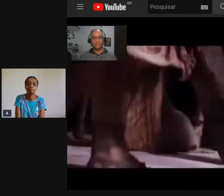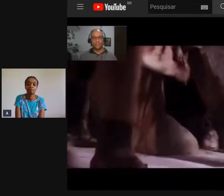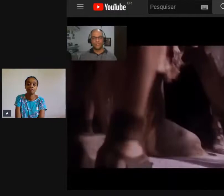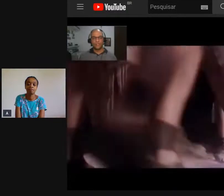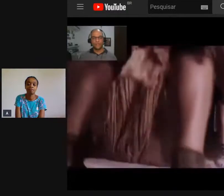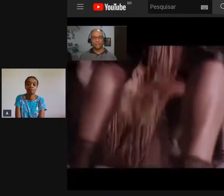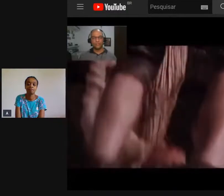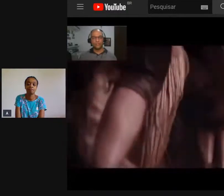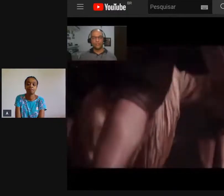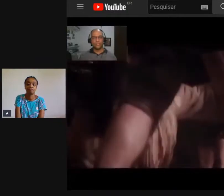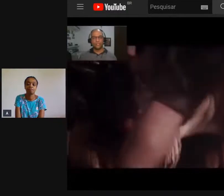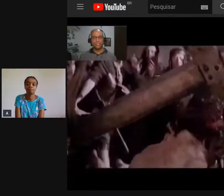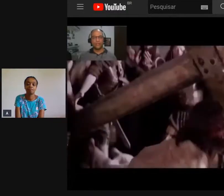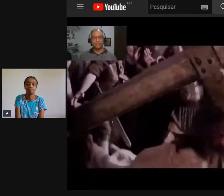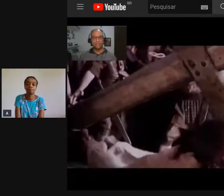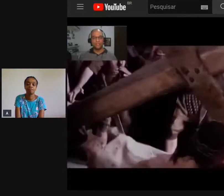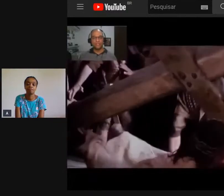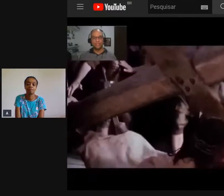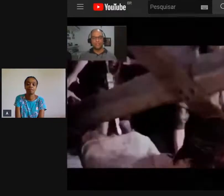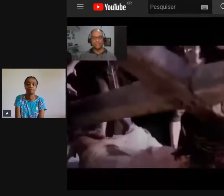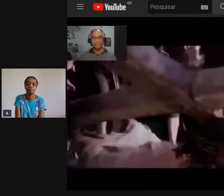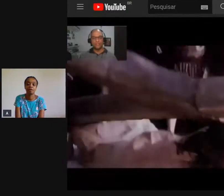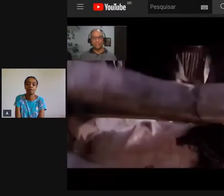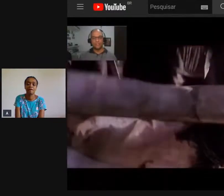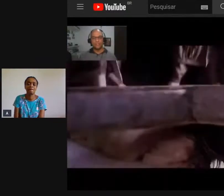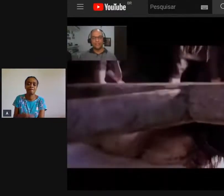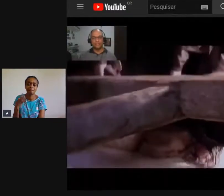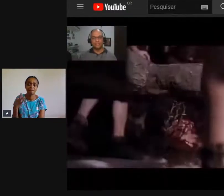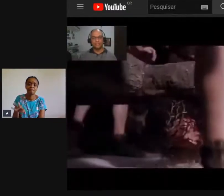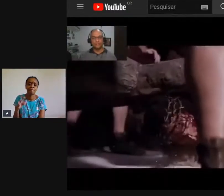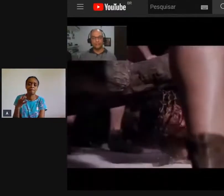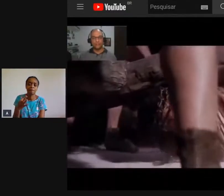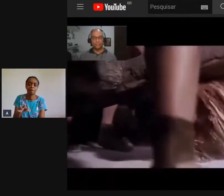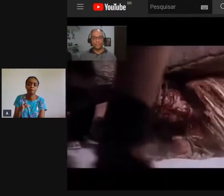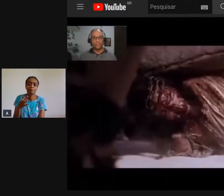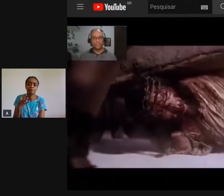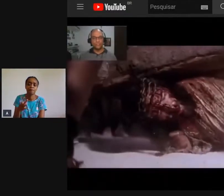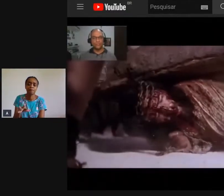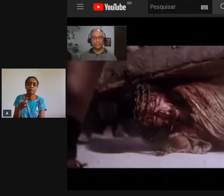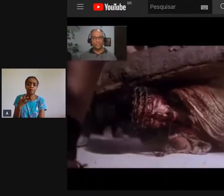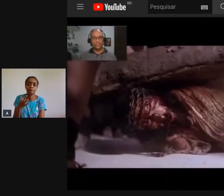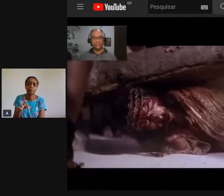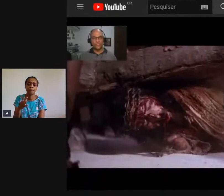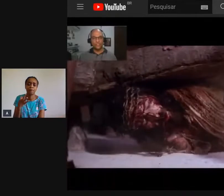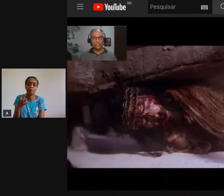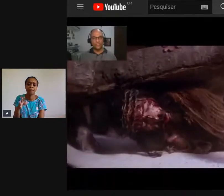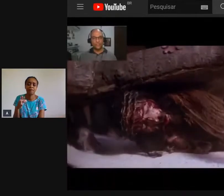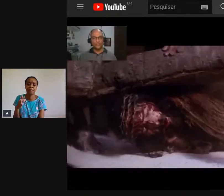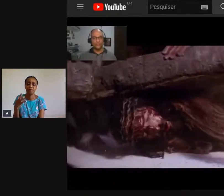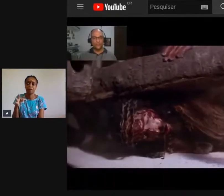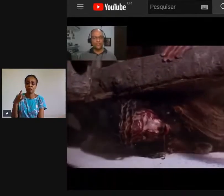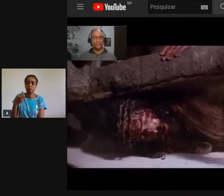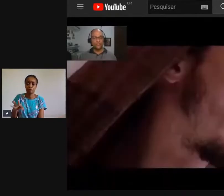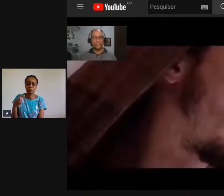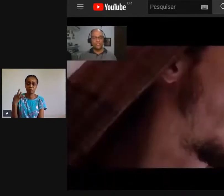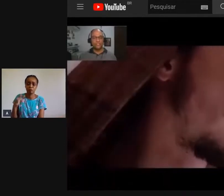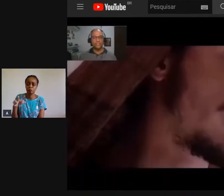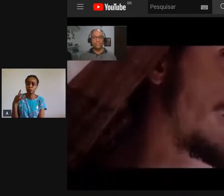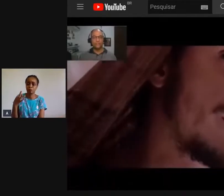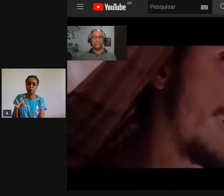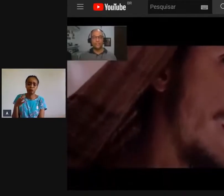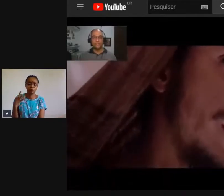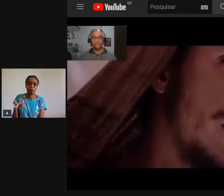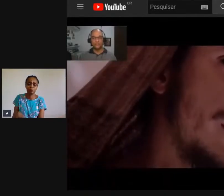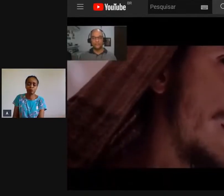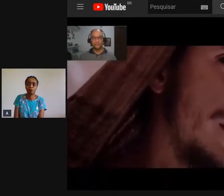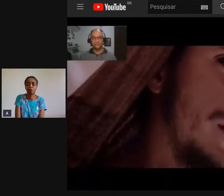E olhe a dor dessa mãe em ver todas as injustiças que o filho inocente